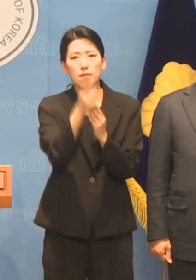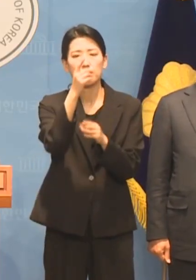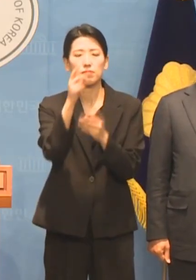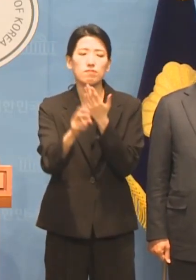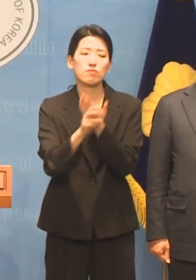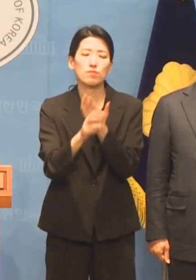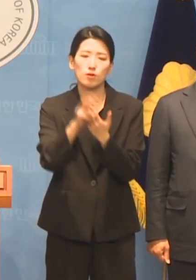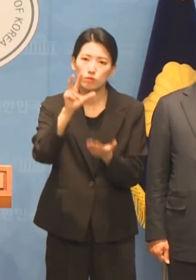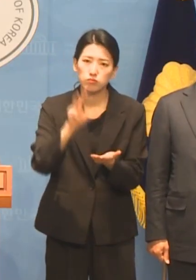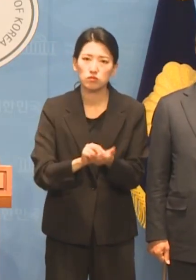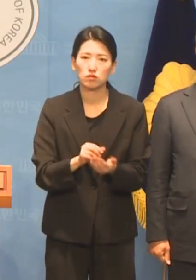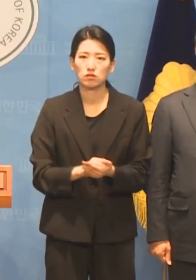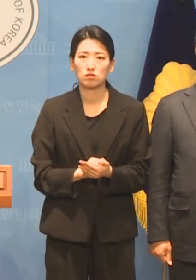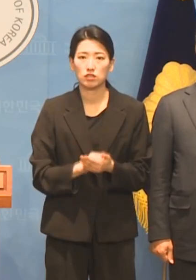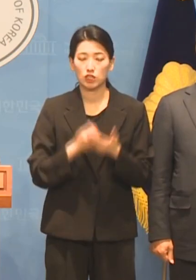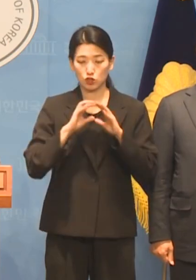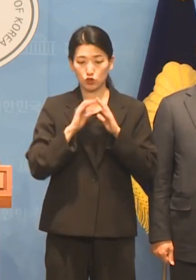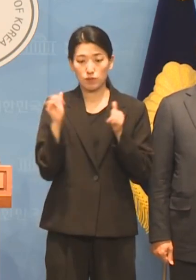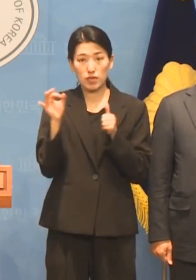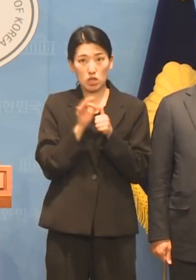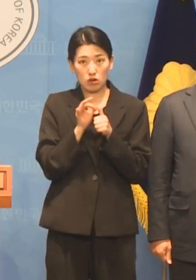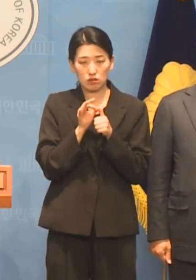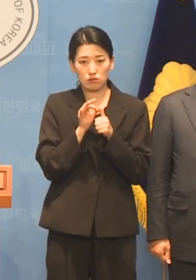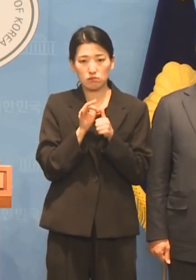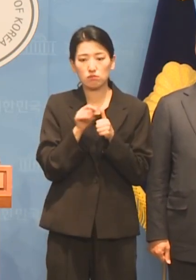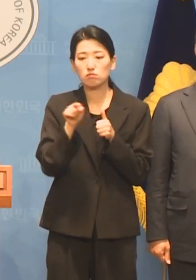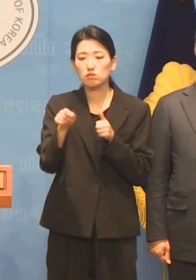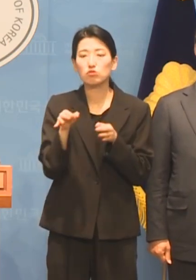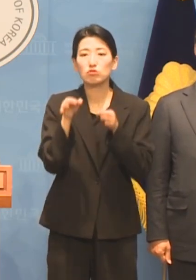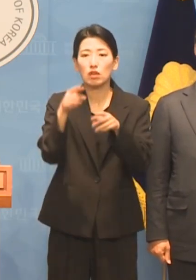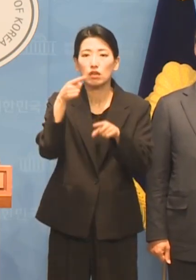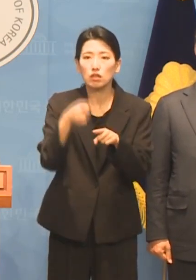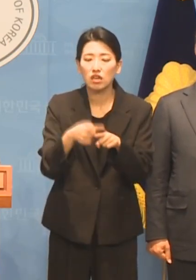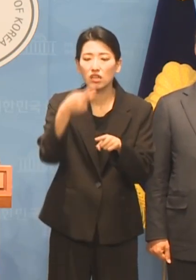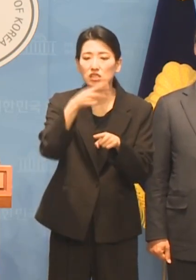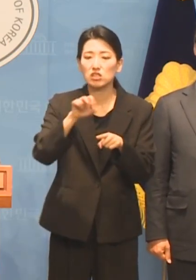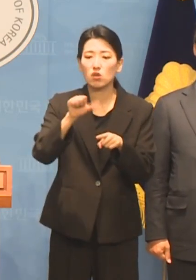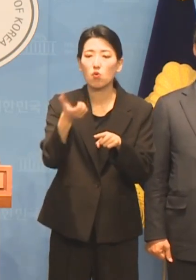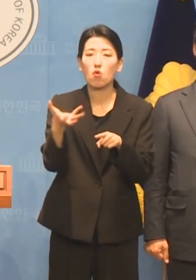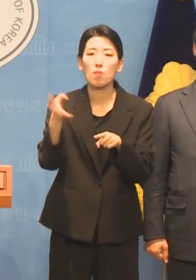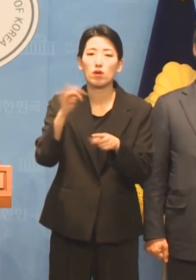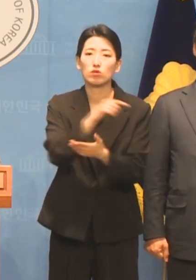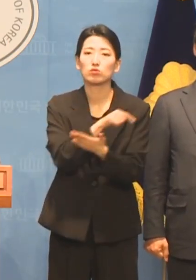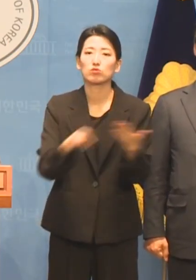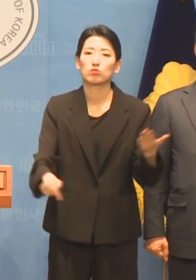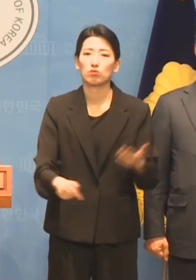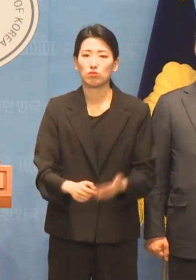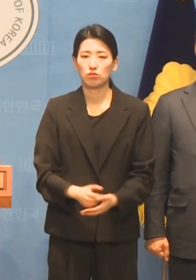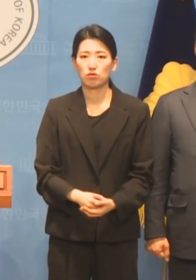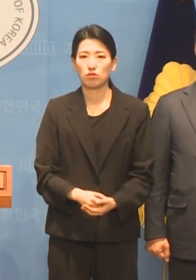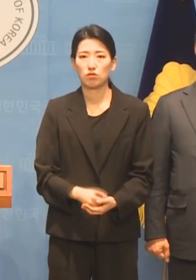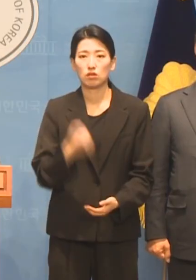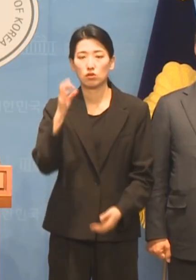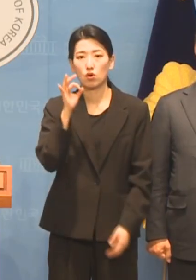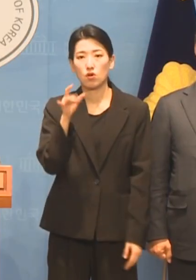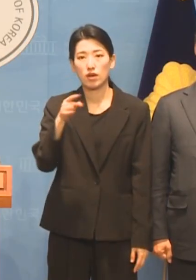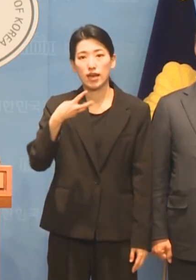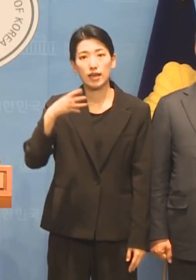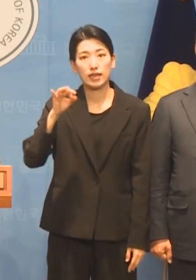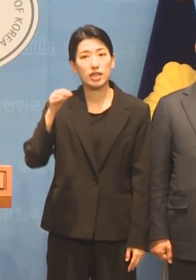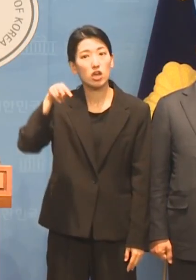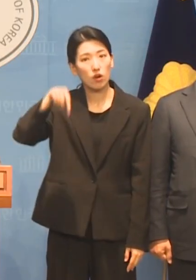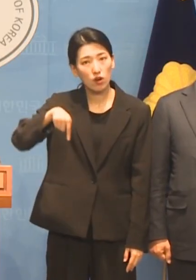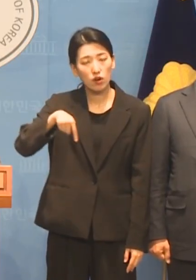약 2,500억 원의 손실을 입었고 엘리엇 메이슨의 ISDS와 관련하여